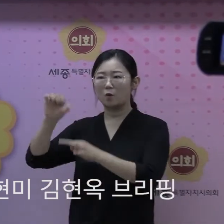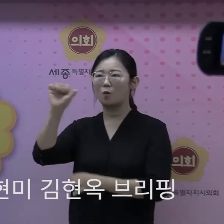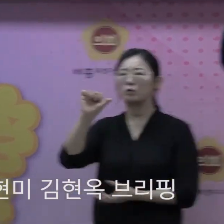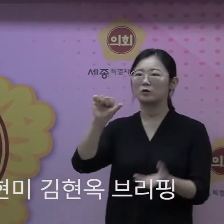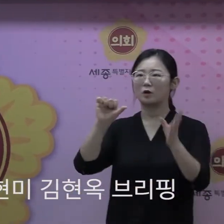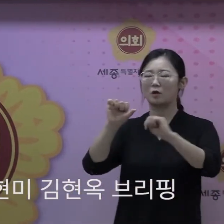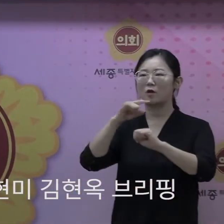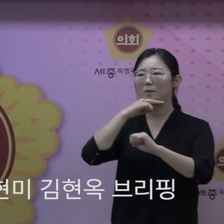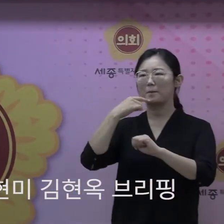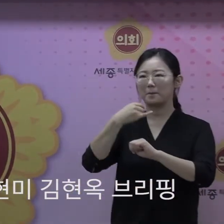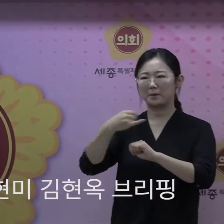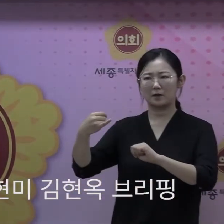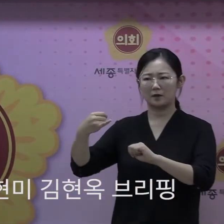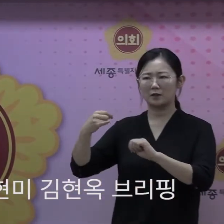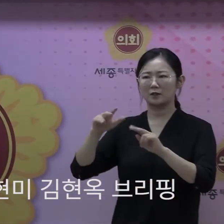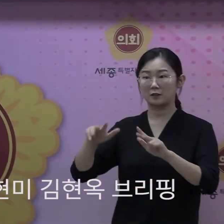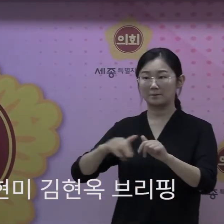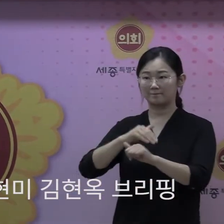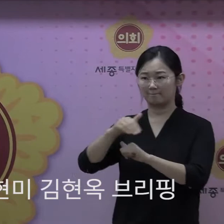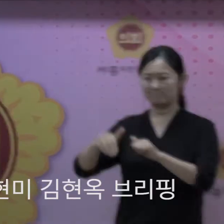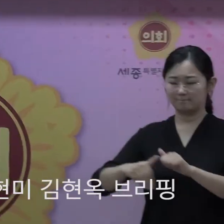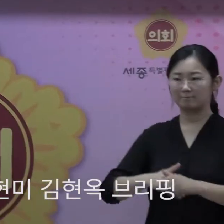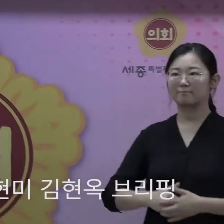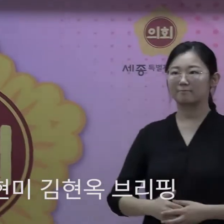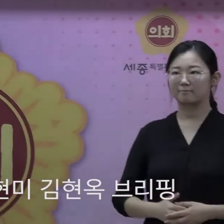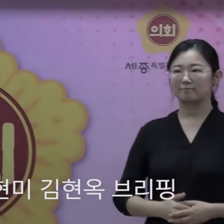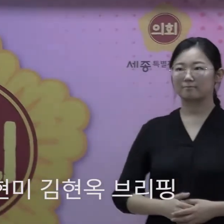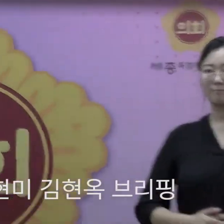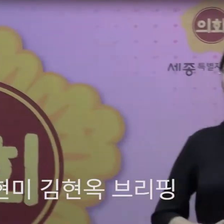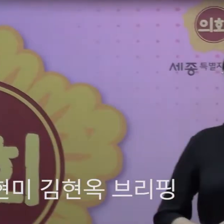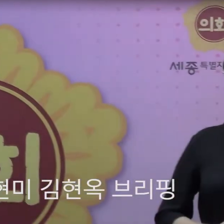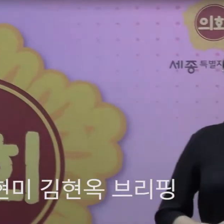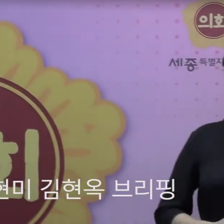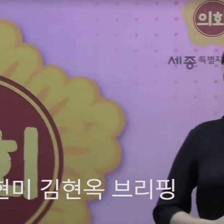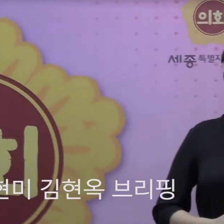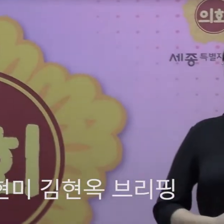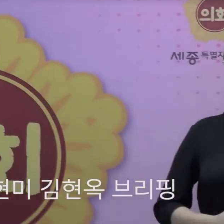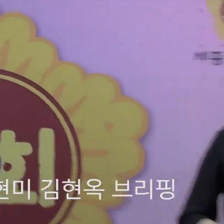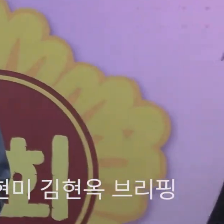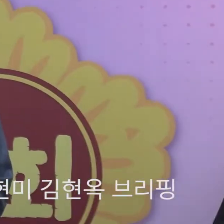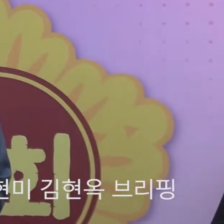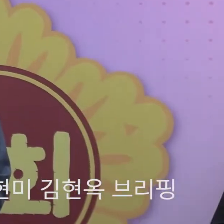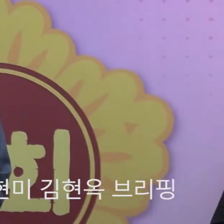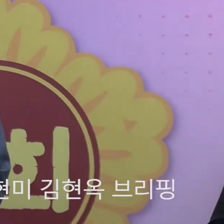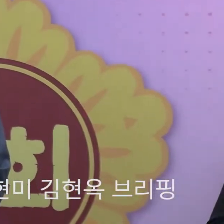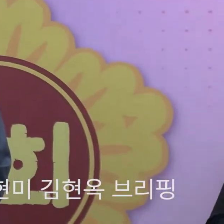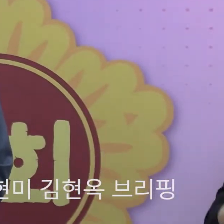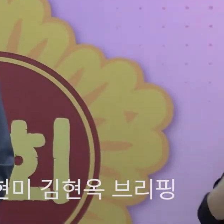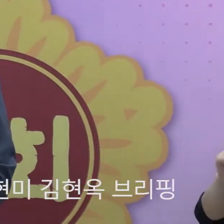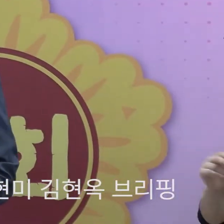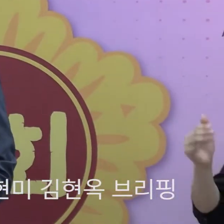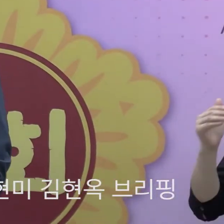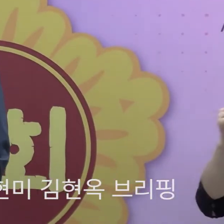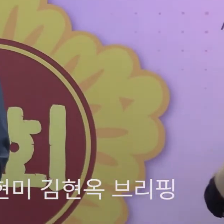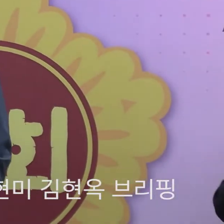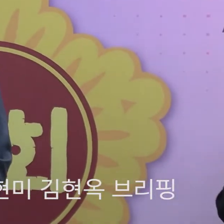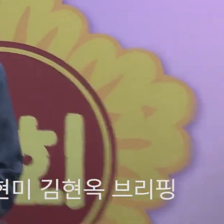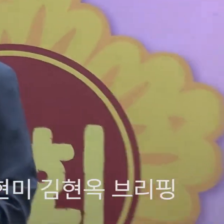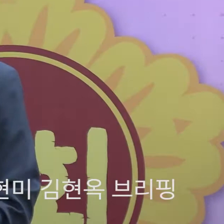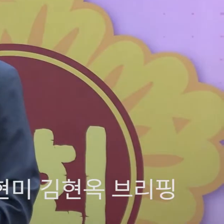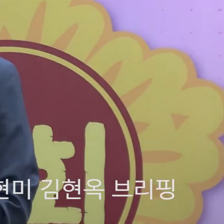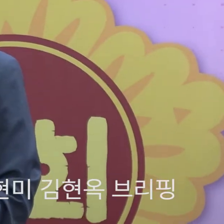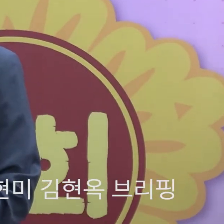5천억까지 이렇게 5천억 가까이 이렇게 빚이 지게 돼 있는데 그동안에 그